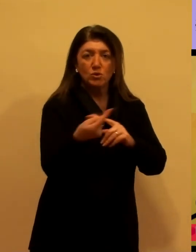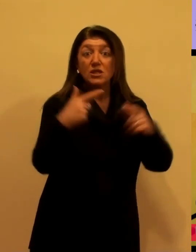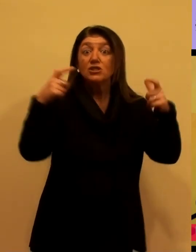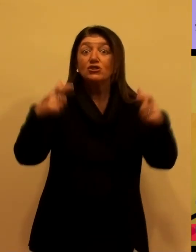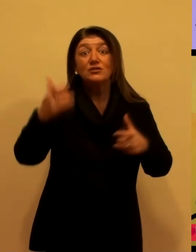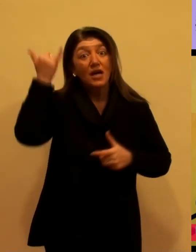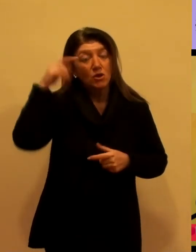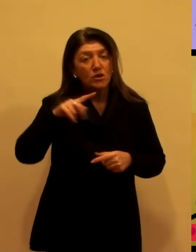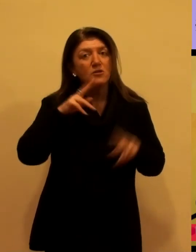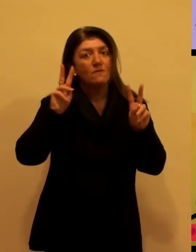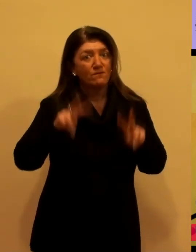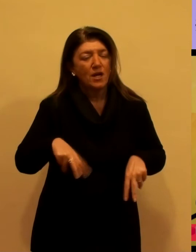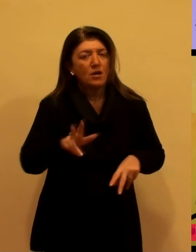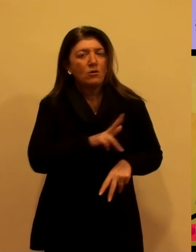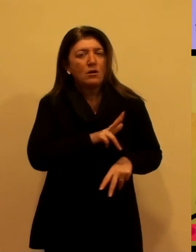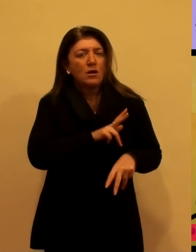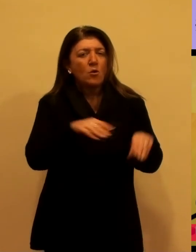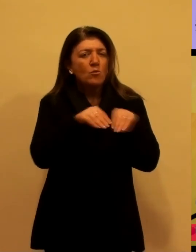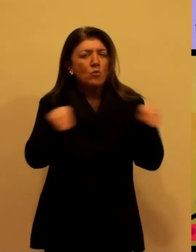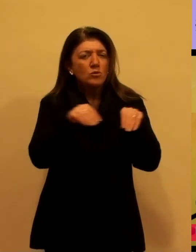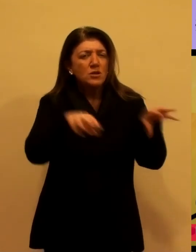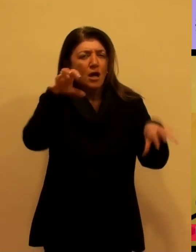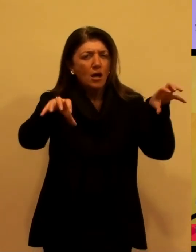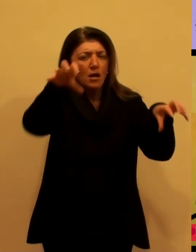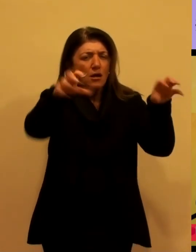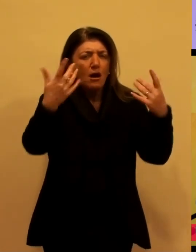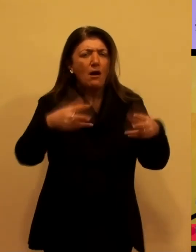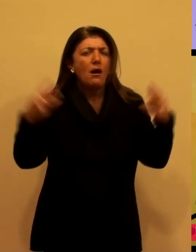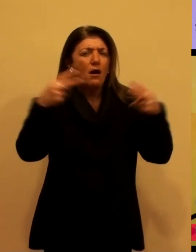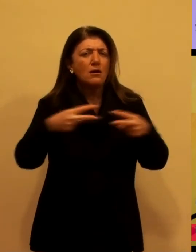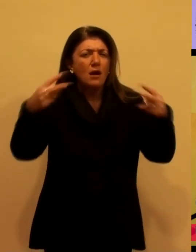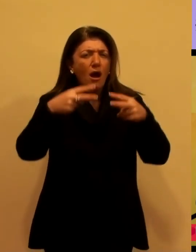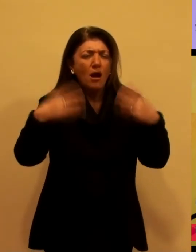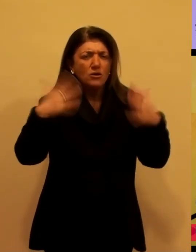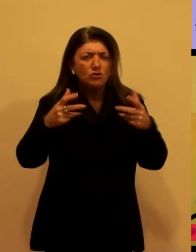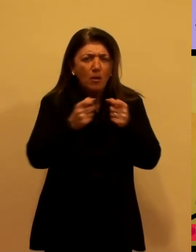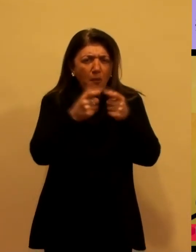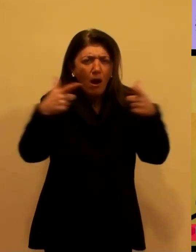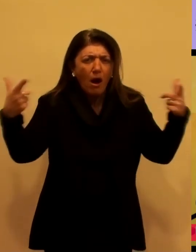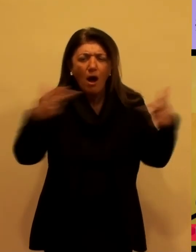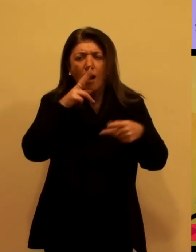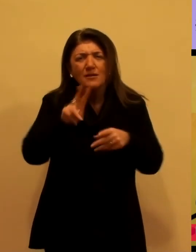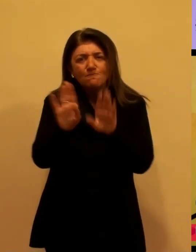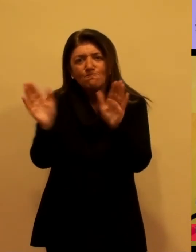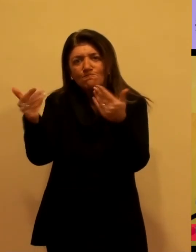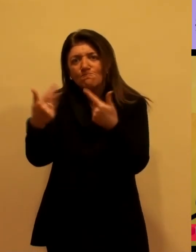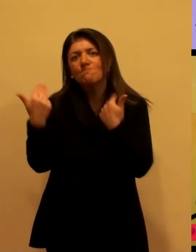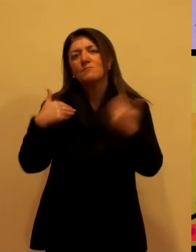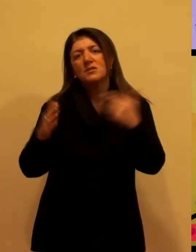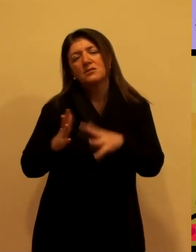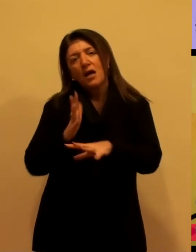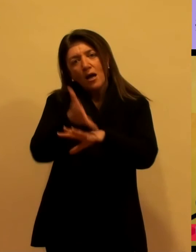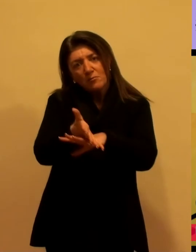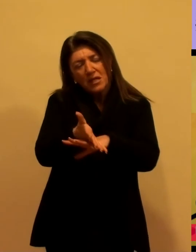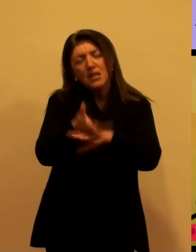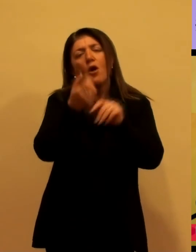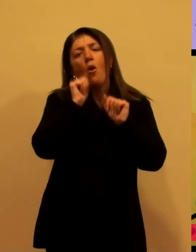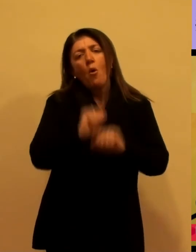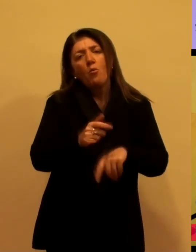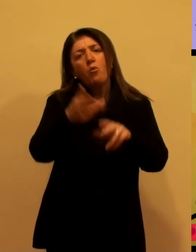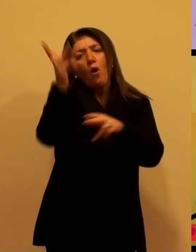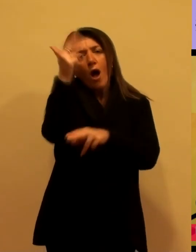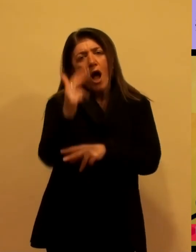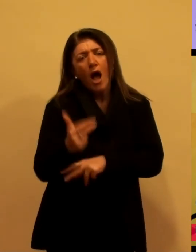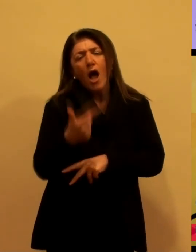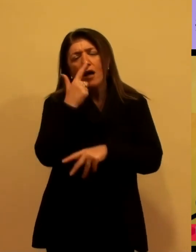di Torino è infatti ricca di musei che da anni hanno sviluppato percorsi ad hoc per chi ha una disabilità, rendendo l'arte un'esperienza